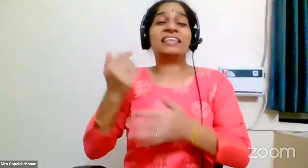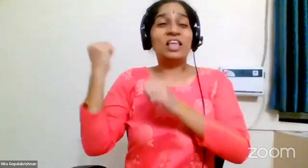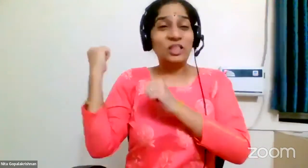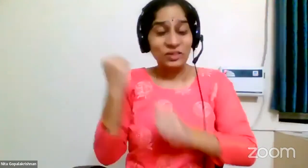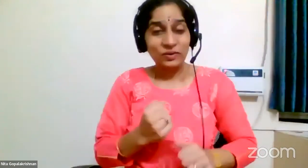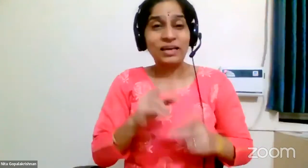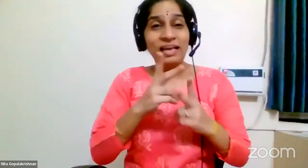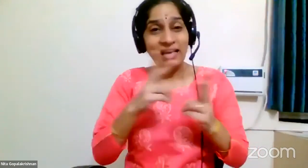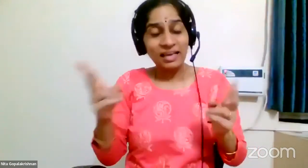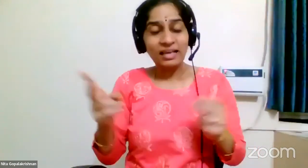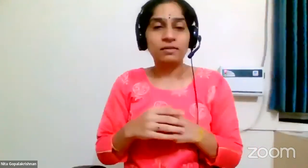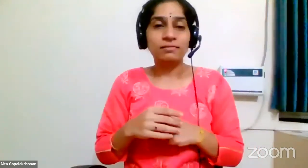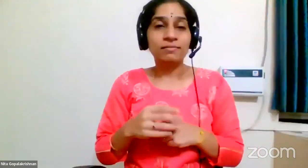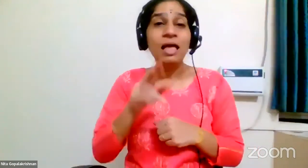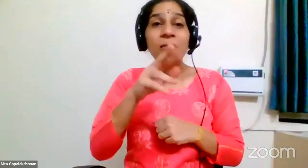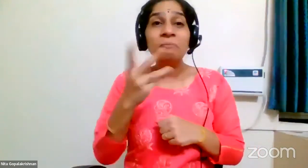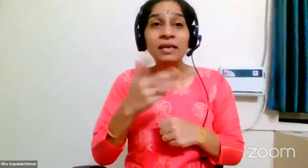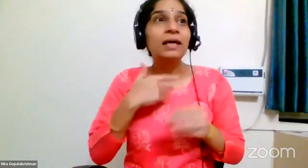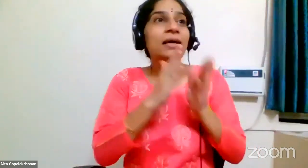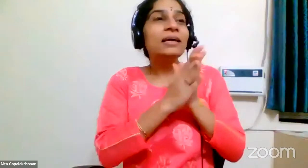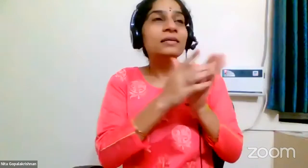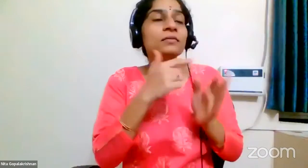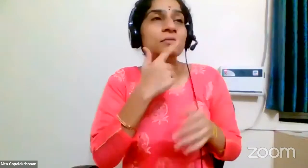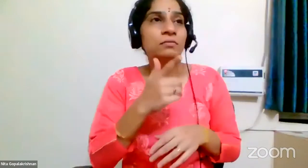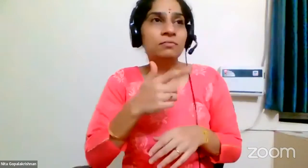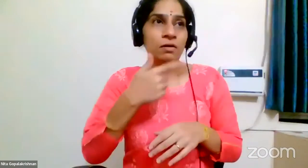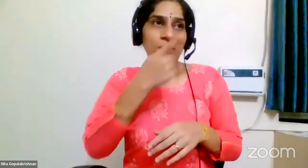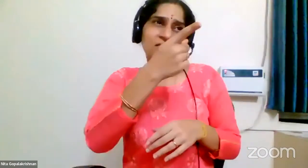कार दिला दो, है ना, मुझे घर दिला दो।